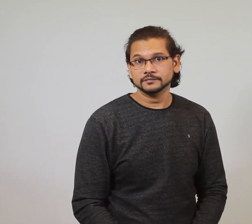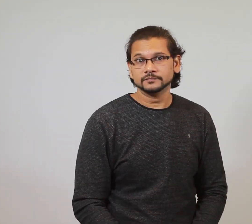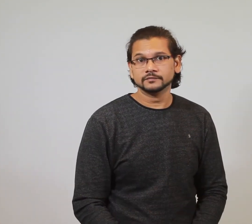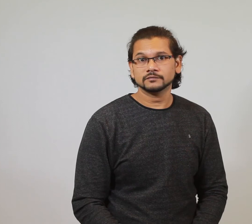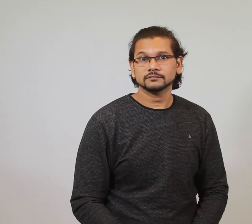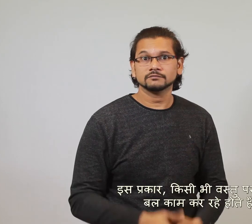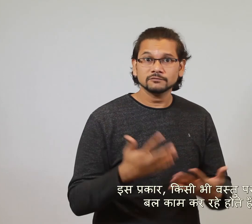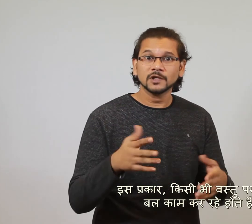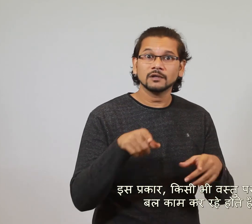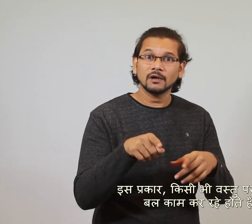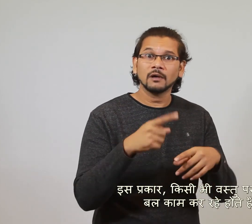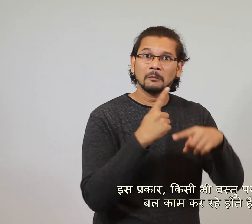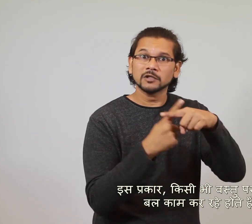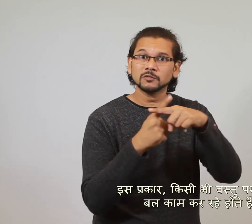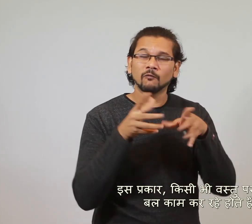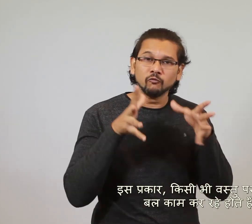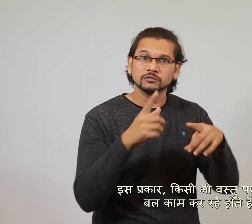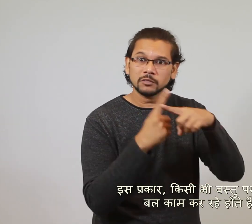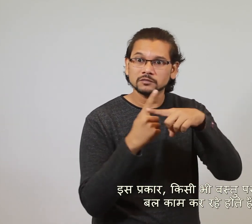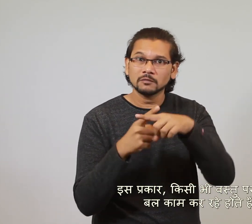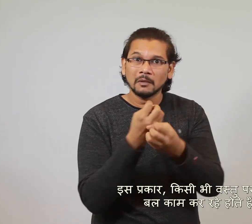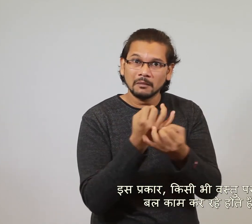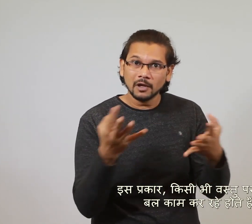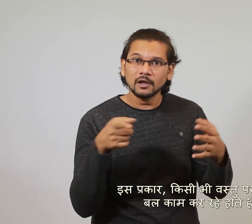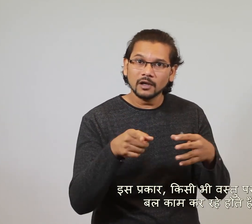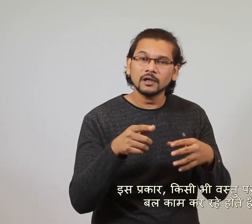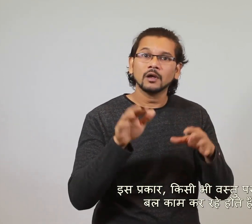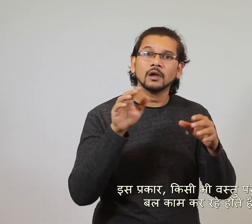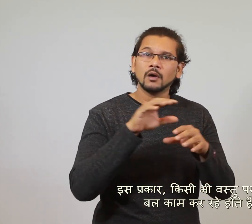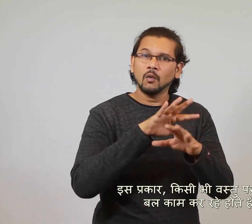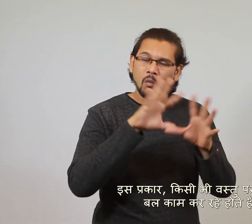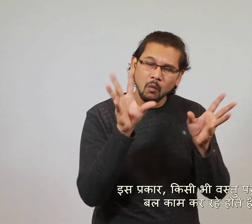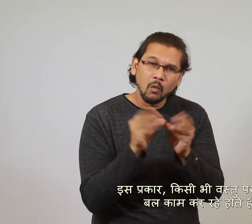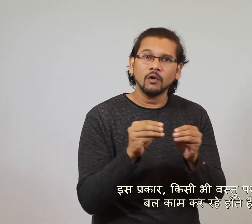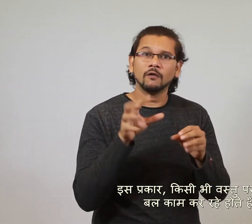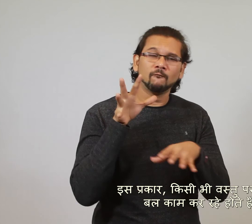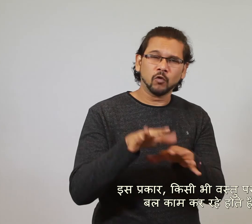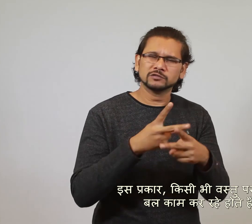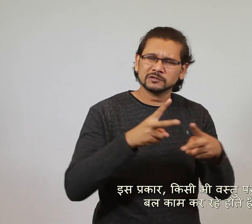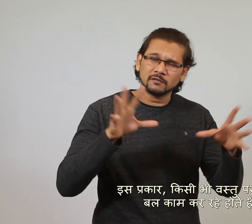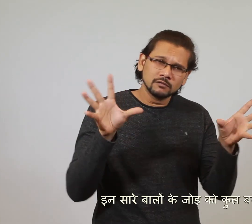नीचे गिर जाती है इस प्रकार किसी भी वुस्तू पर अनेक बल काम कर रहे होते है